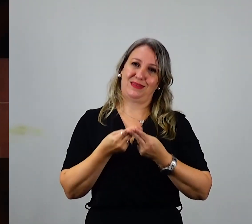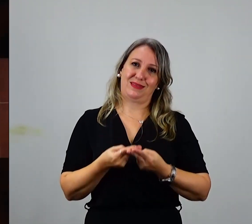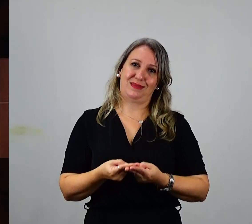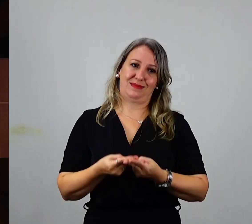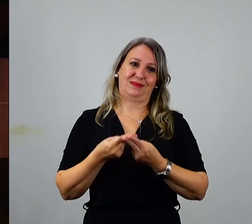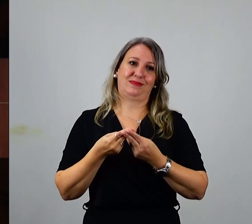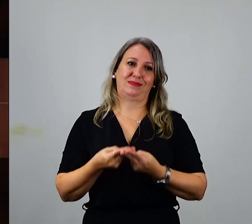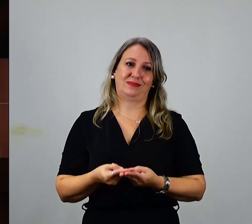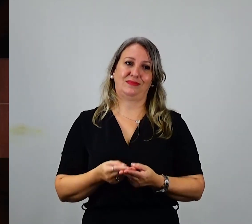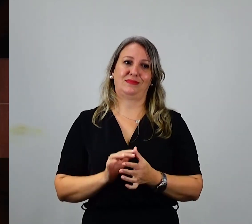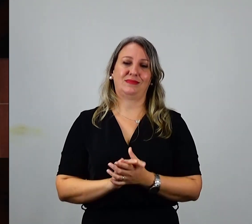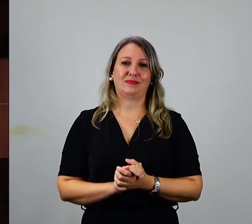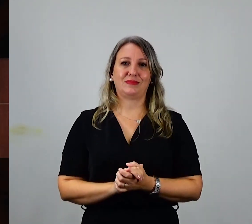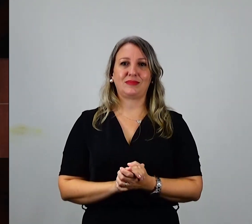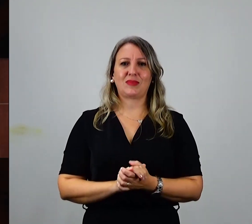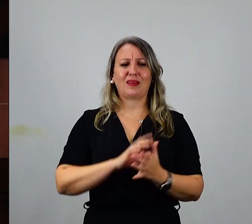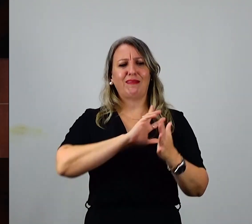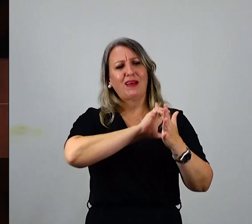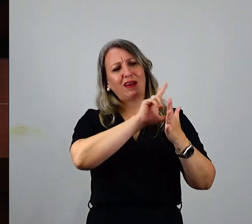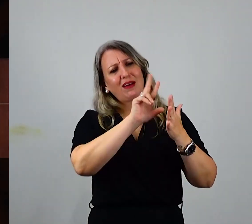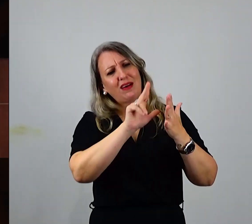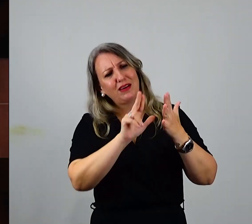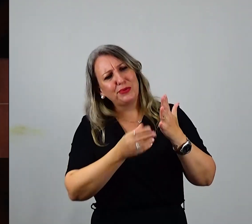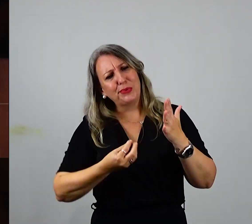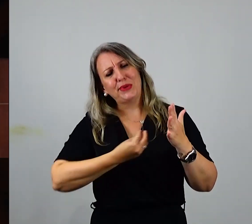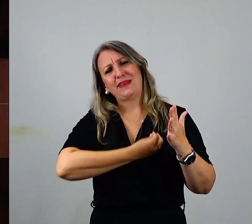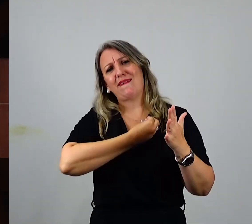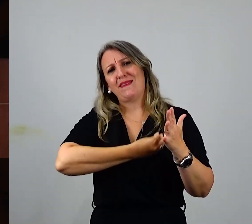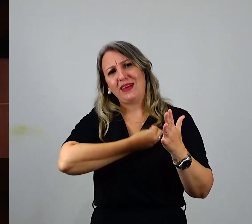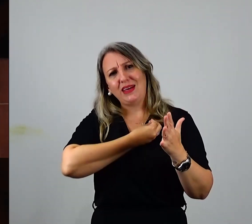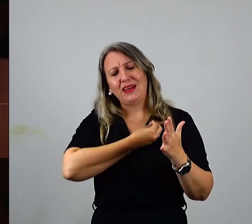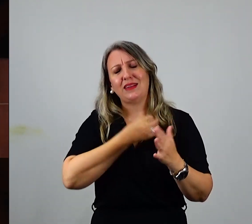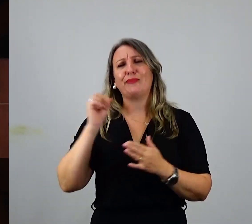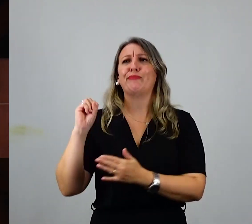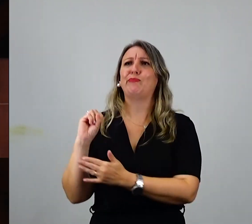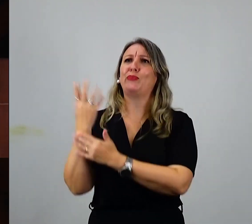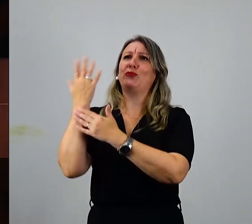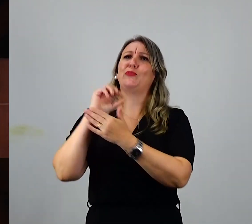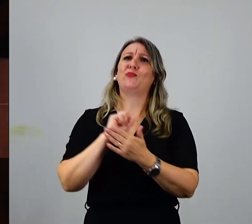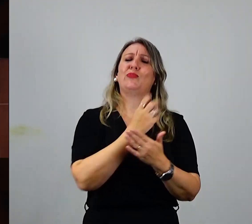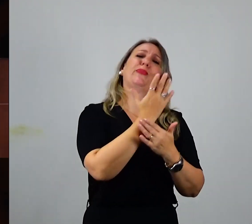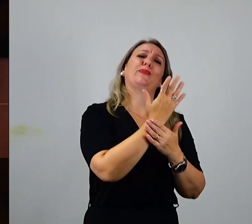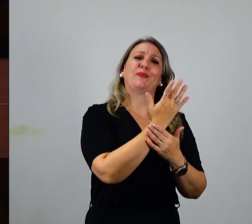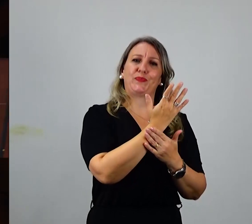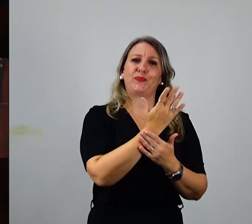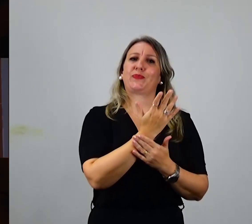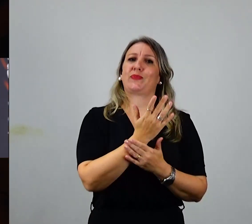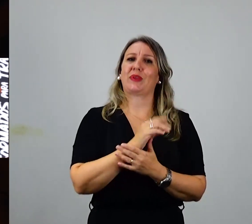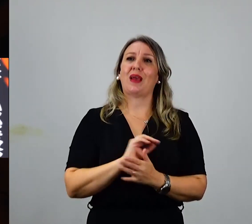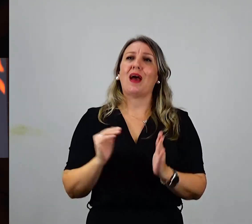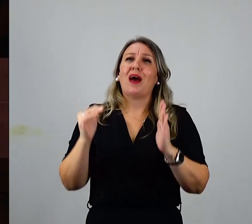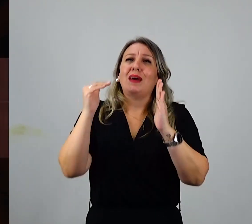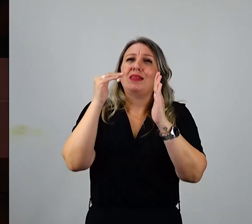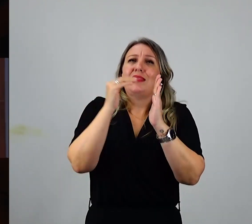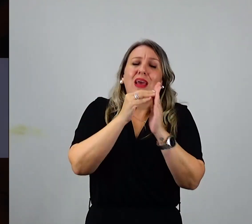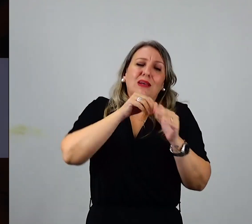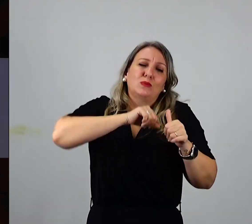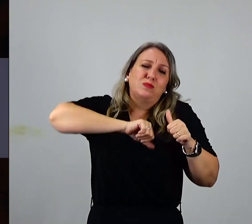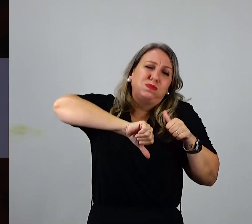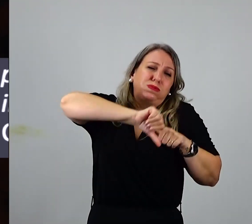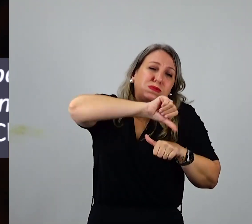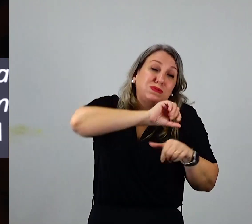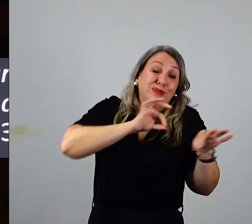e vão continuar a trocar de pele. O que vocês devem fazer é continuar a